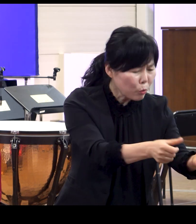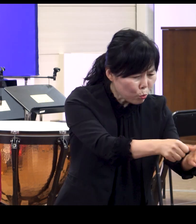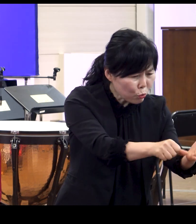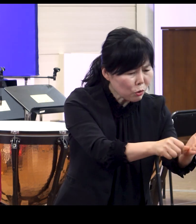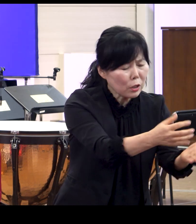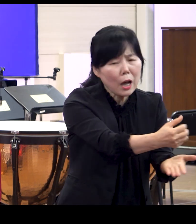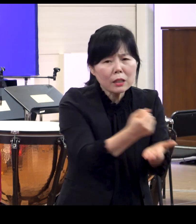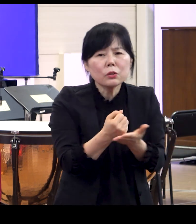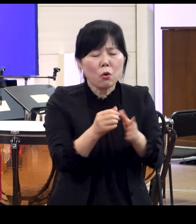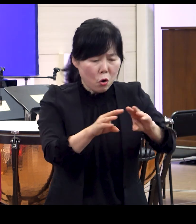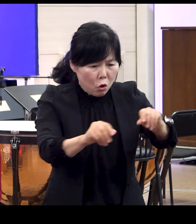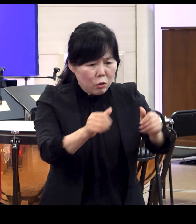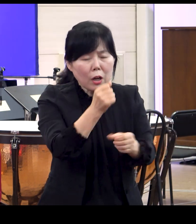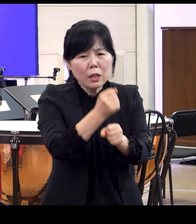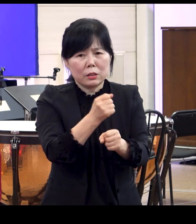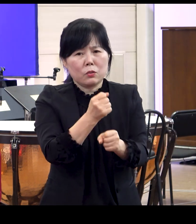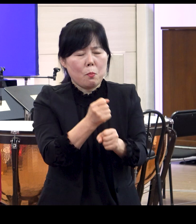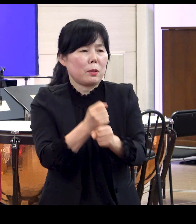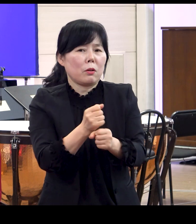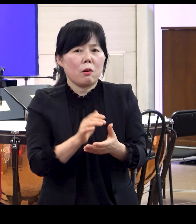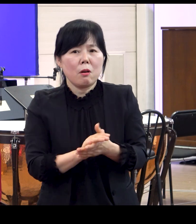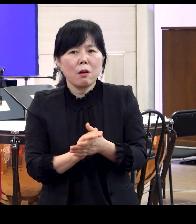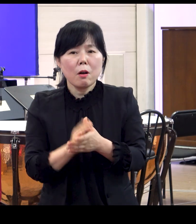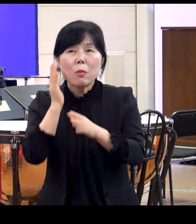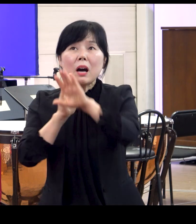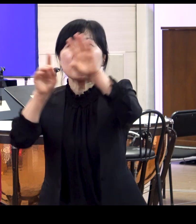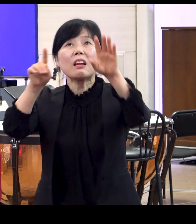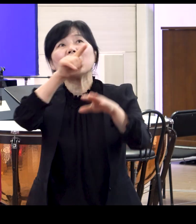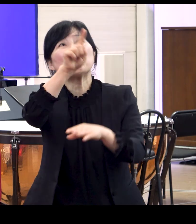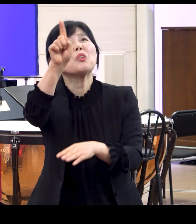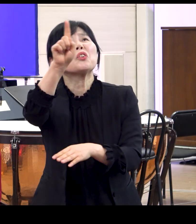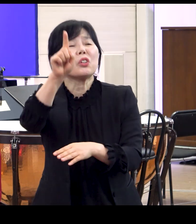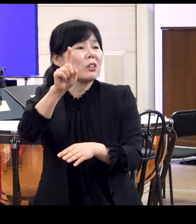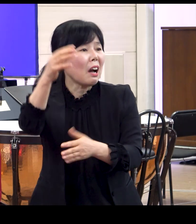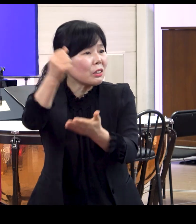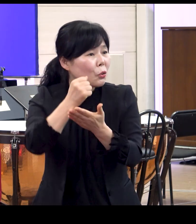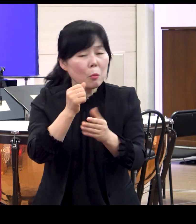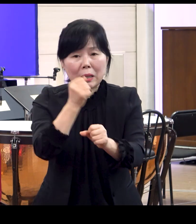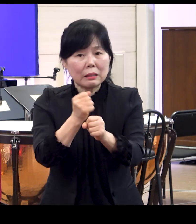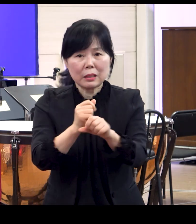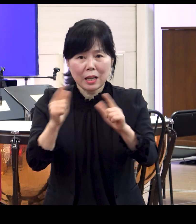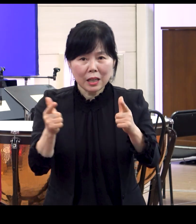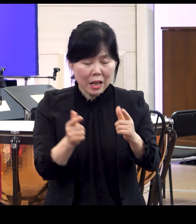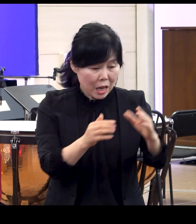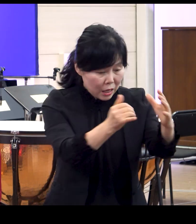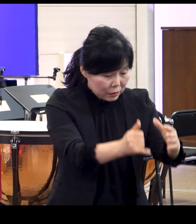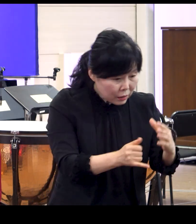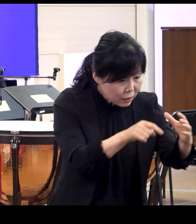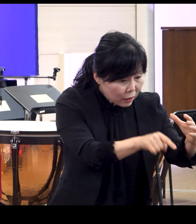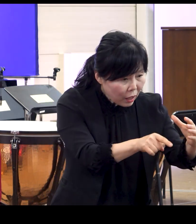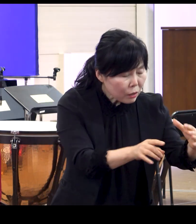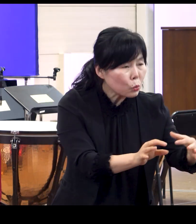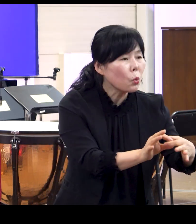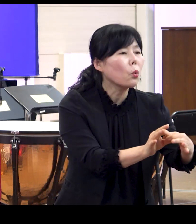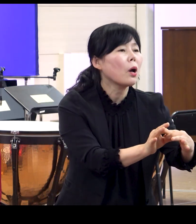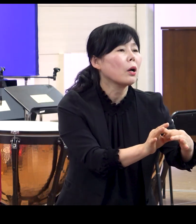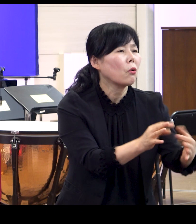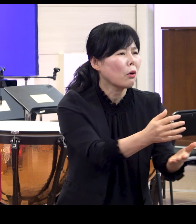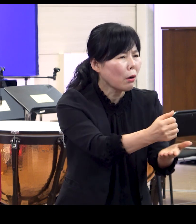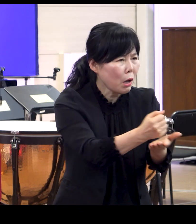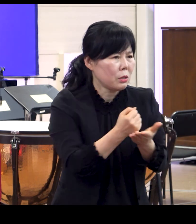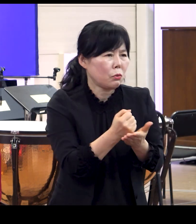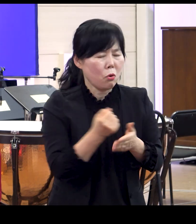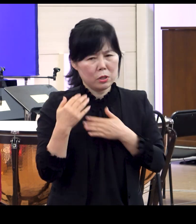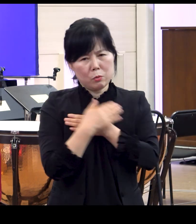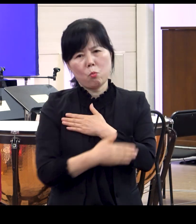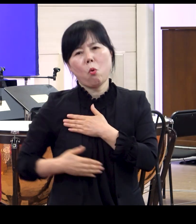겁니다. 하늘에서 뚝 떨어진 거 아니에요. 세상에 없는 신비로운 어떤 게 아니라 그냥 세상의 것들, 세상에 속한 것들로 이